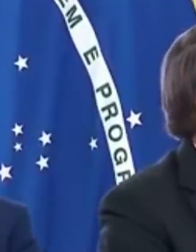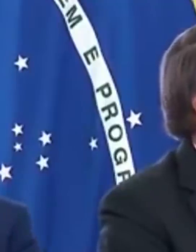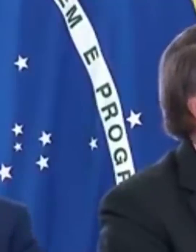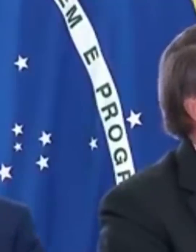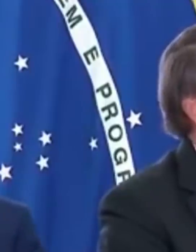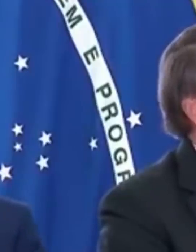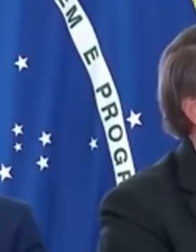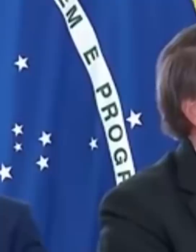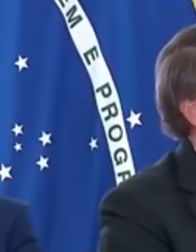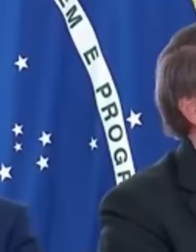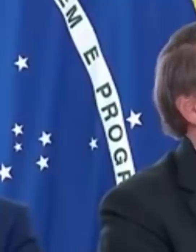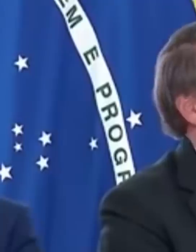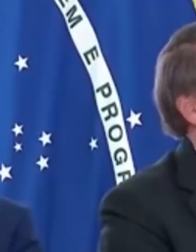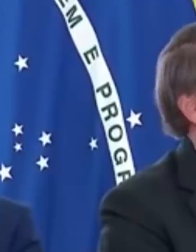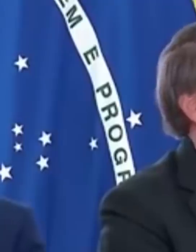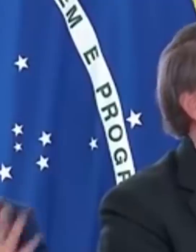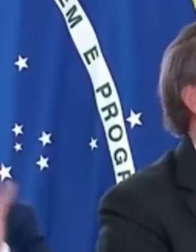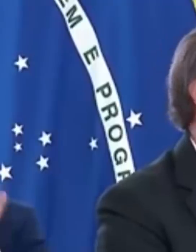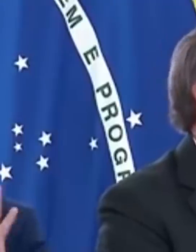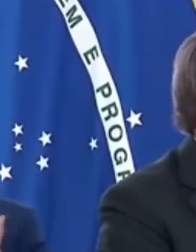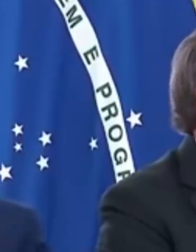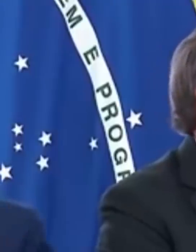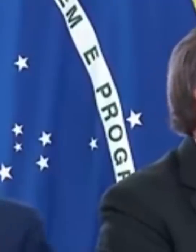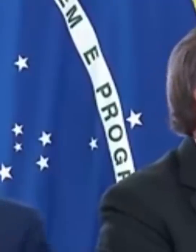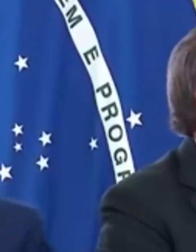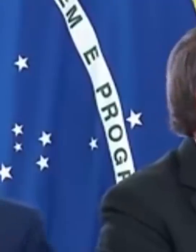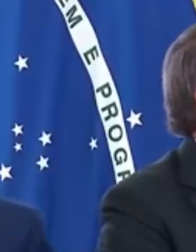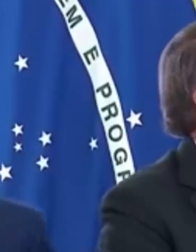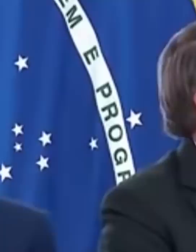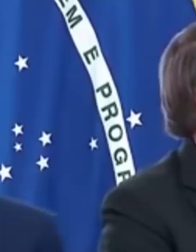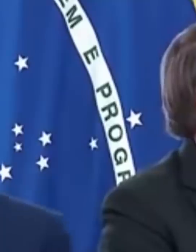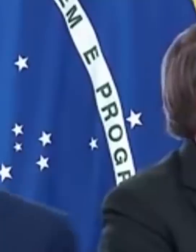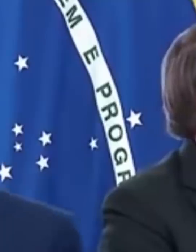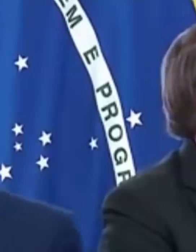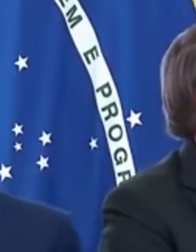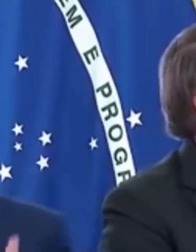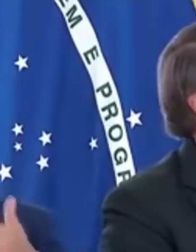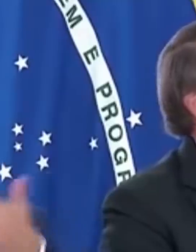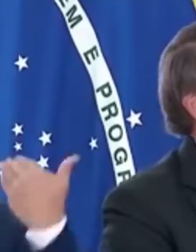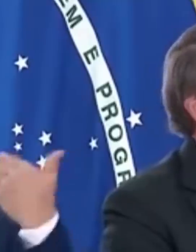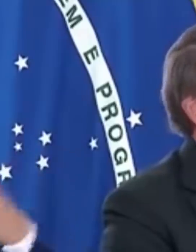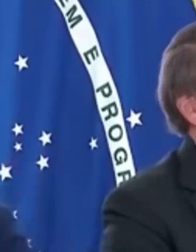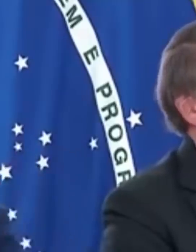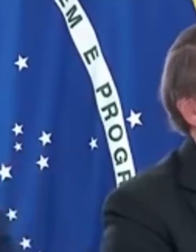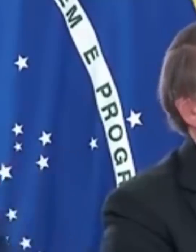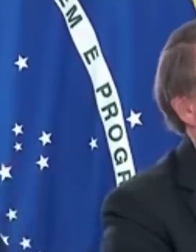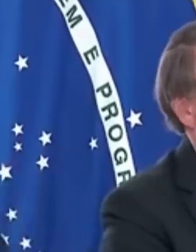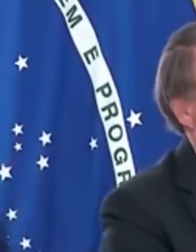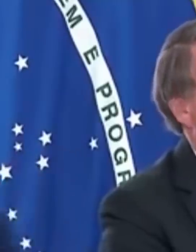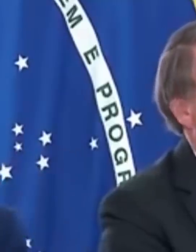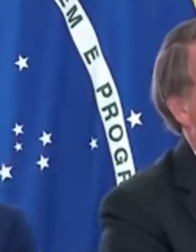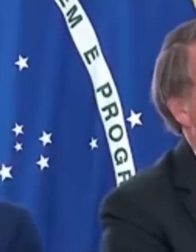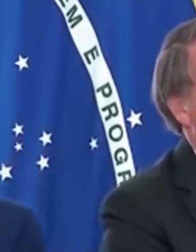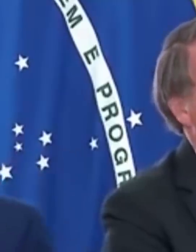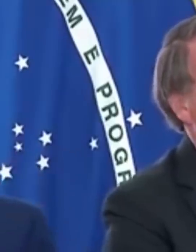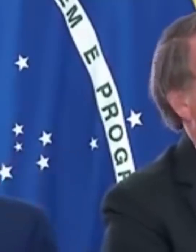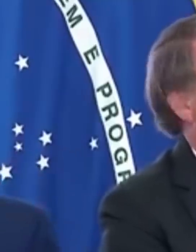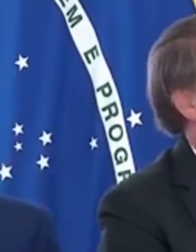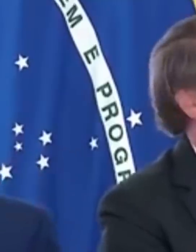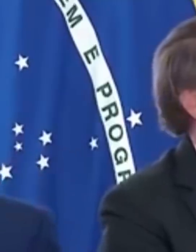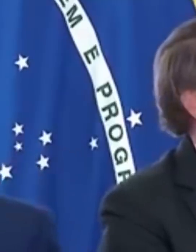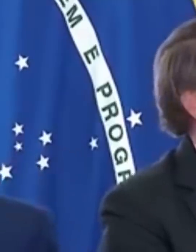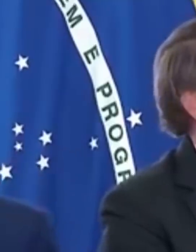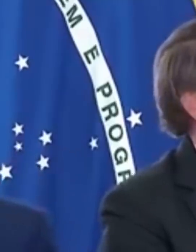Isso é democracia? Não é. Isso é jogar fora das quatro linhas. Ninguém quer jogar fora das